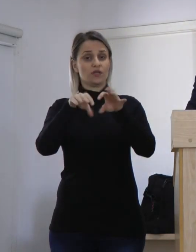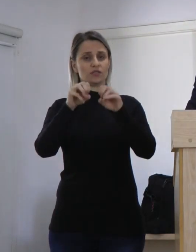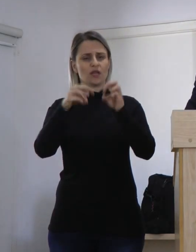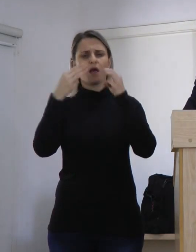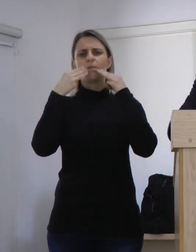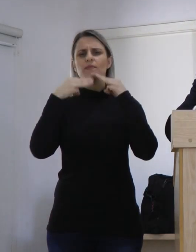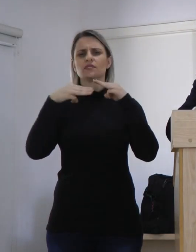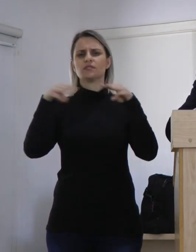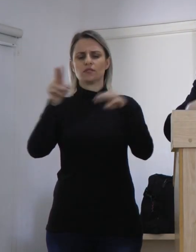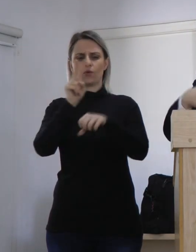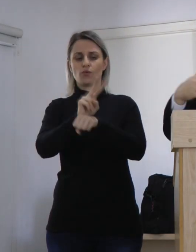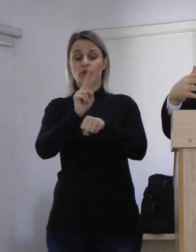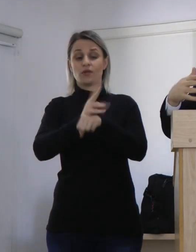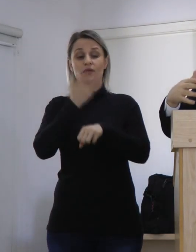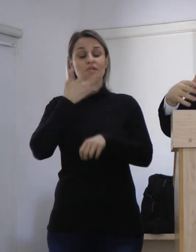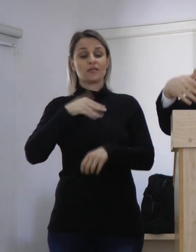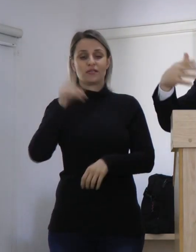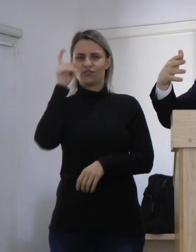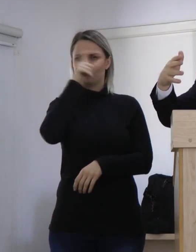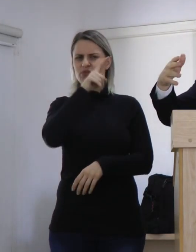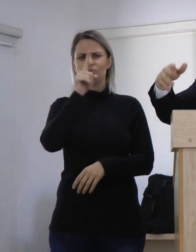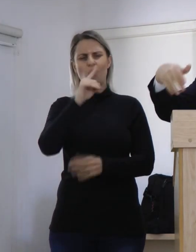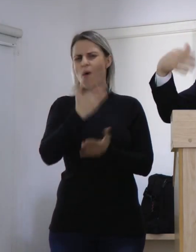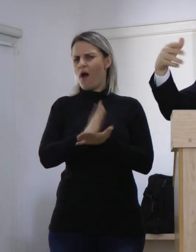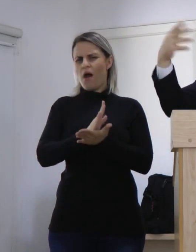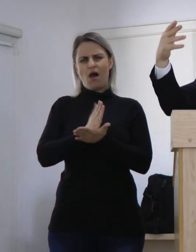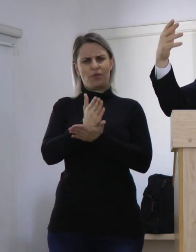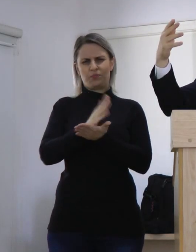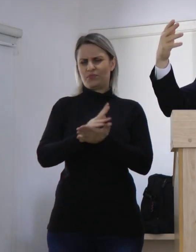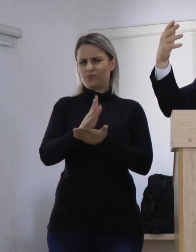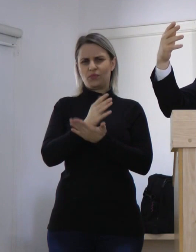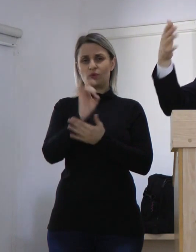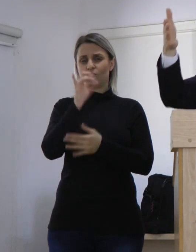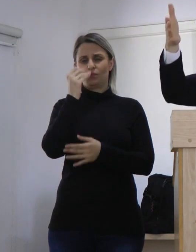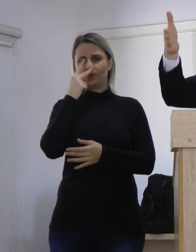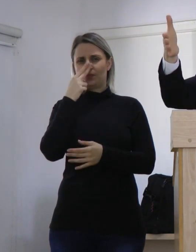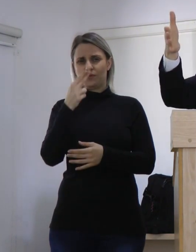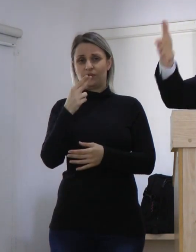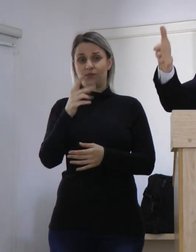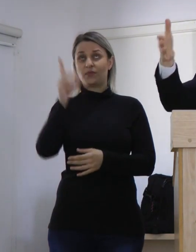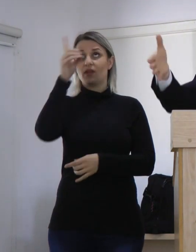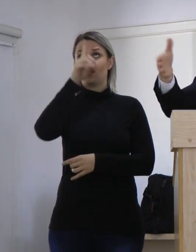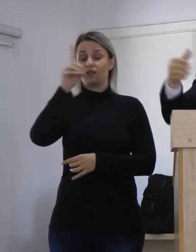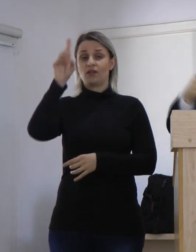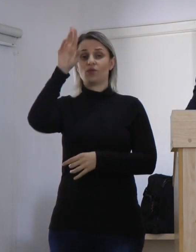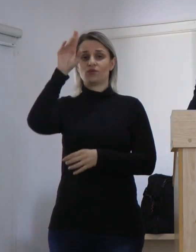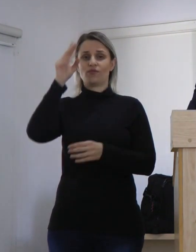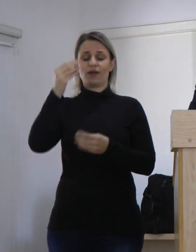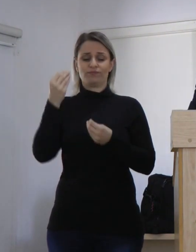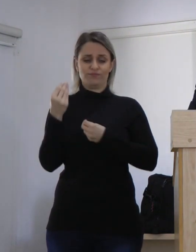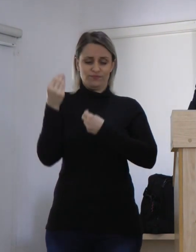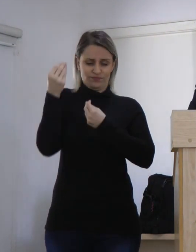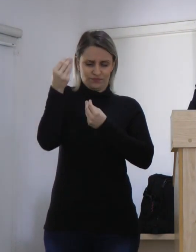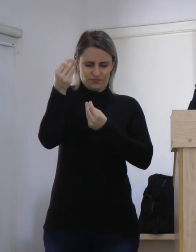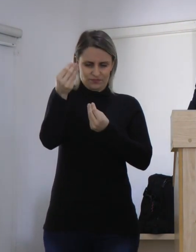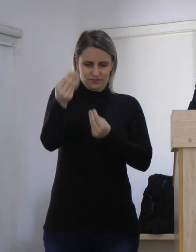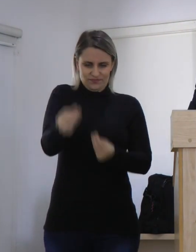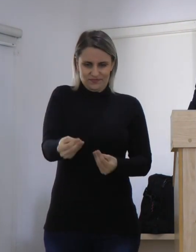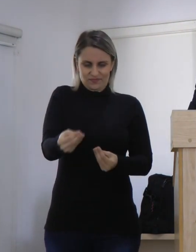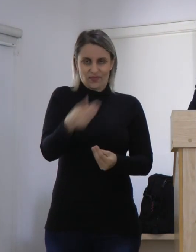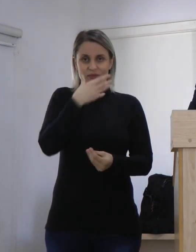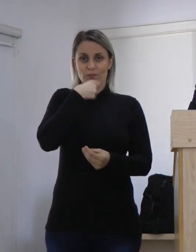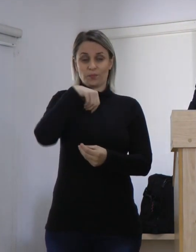parece. E Deus recompensará grande e enormemente os pais que cuidarem dessas crianças.